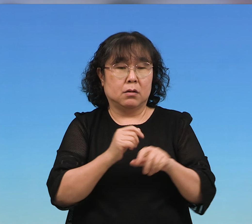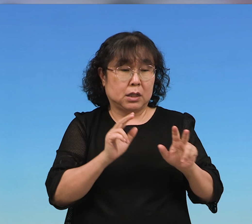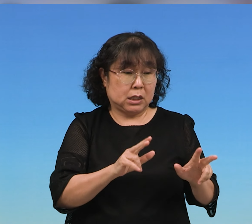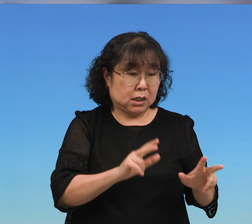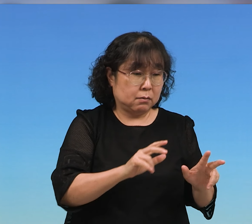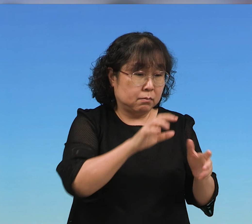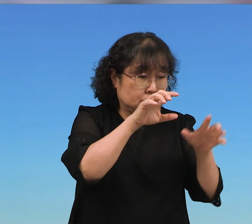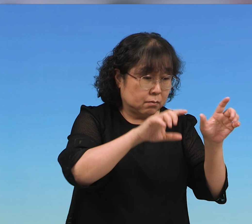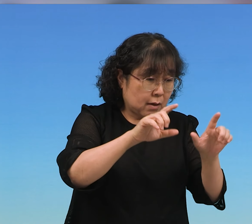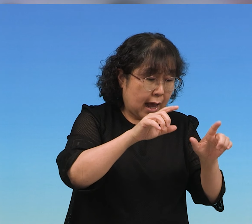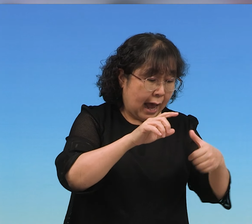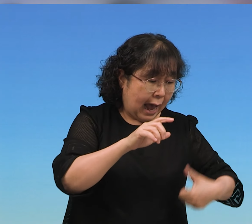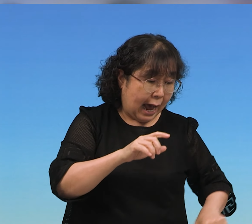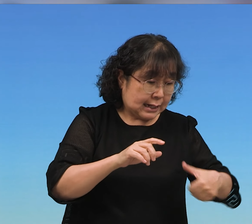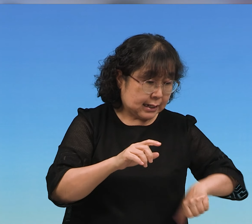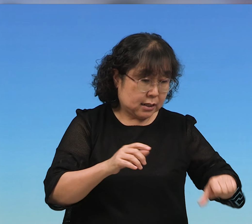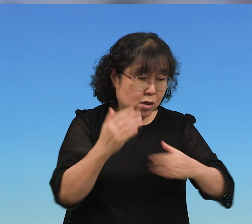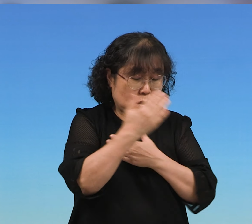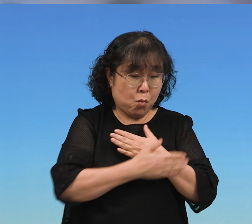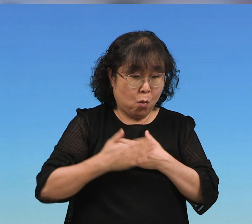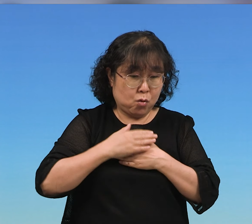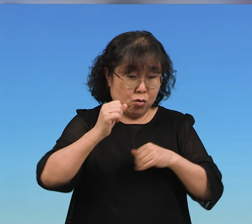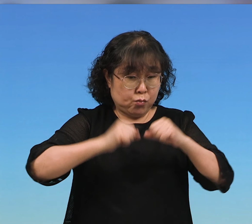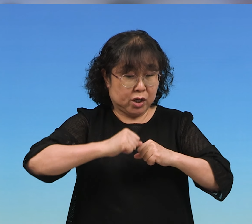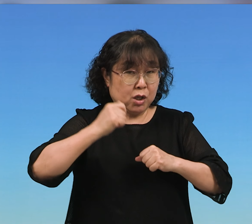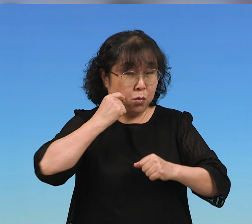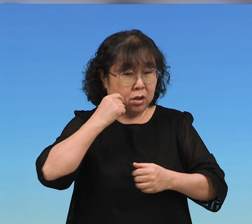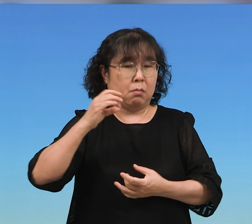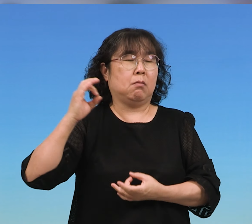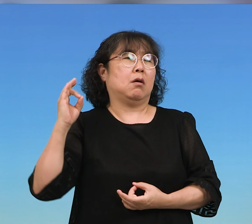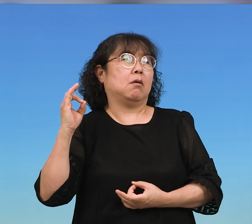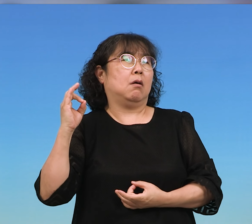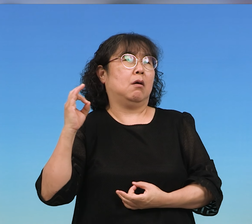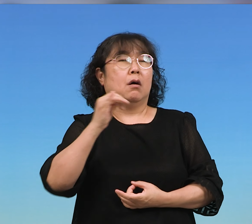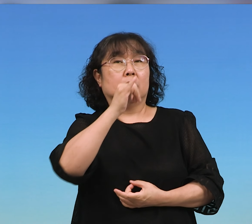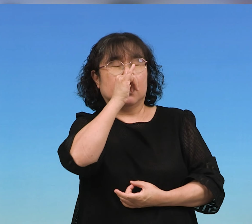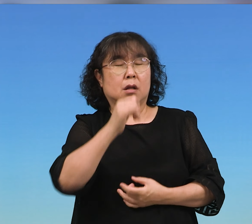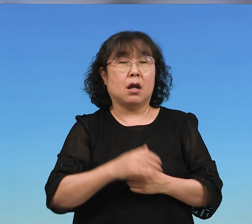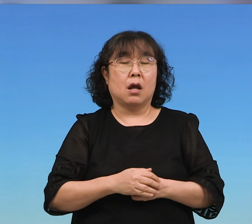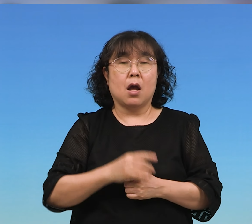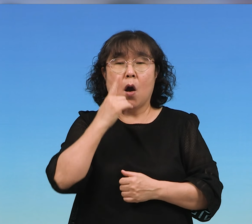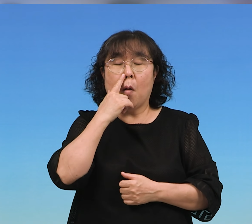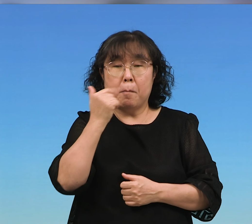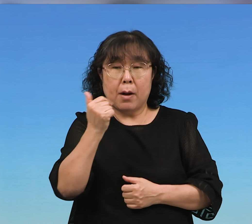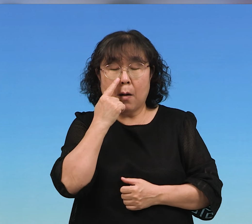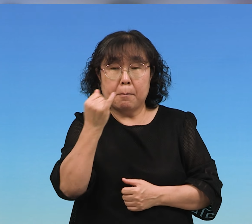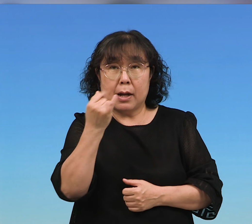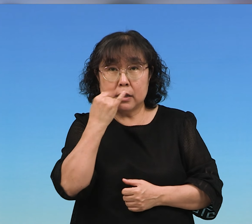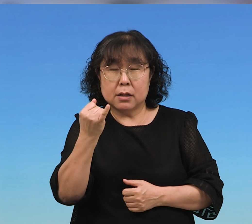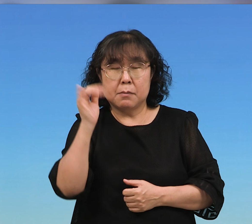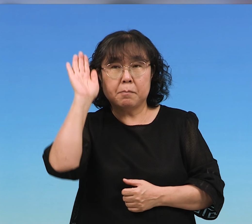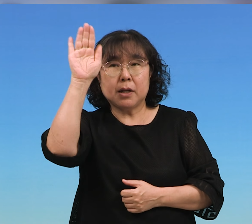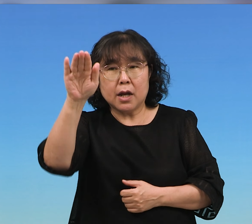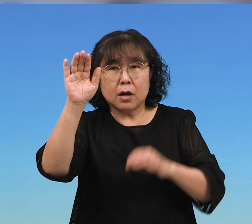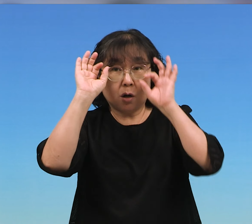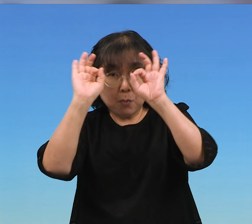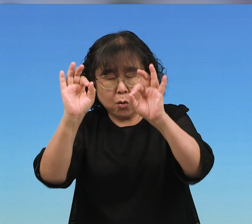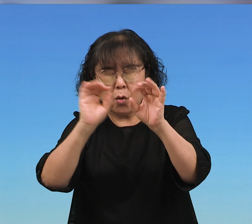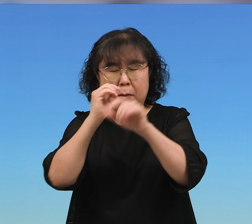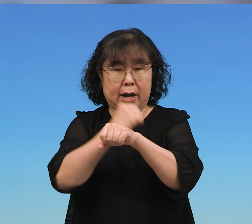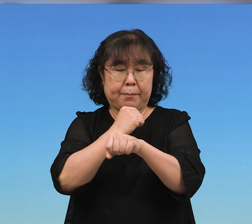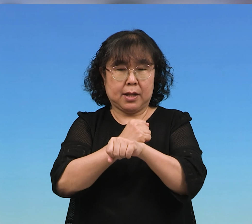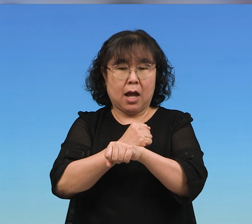전신마비예요. 몸을 못 움직여요. 그런 상황에서도 어머니는 안목을 가지고 이야기하는 거예요. 너 이렇게 안 끝난다. 너